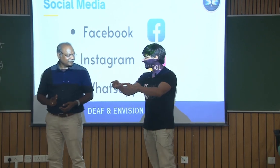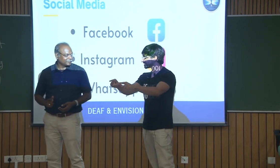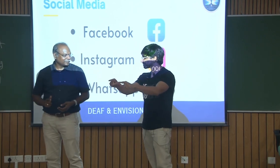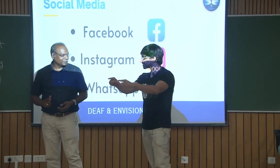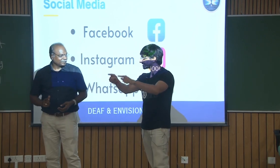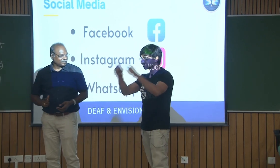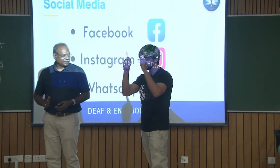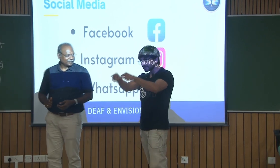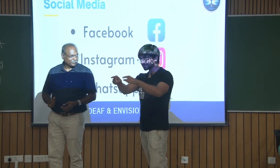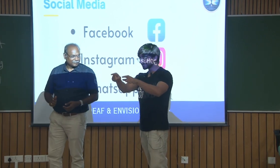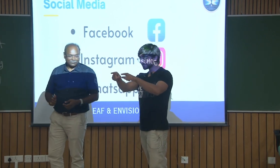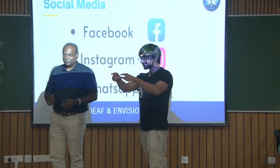करिएगा सर गुस्सा एकदम.